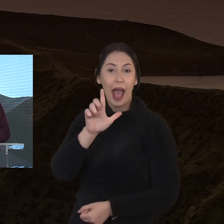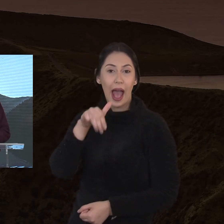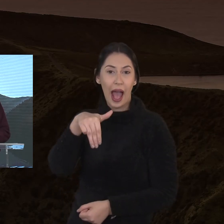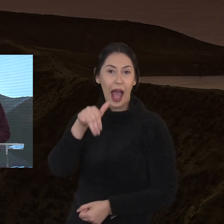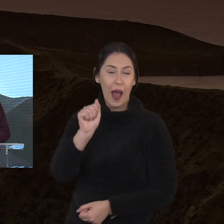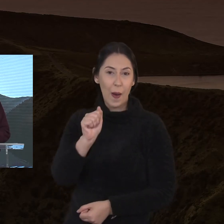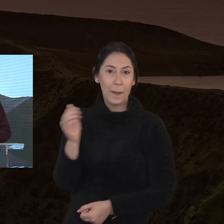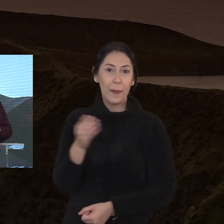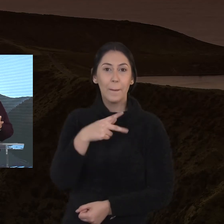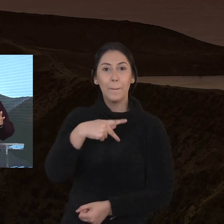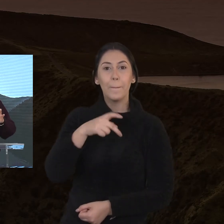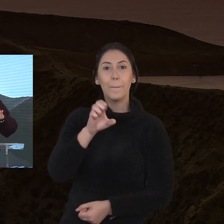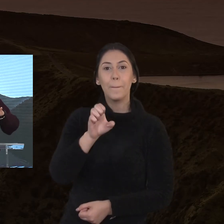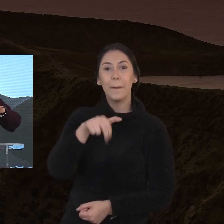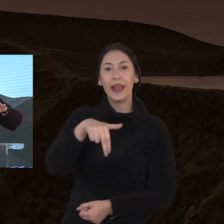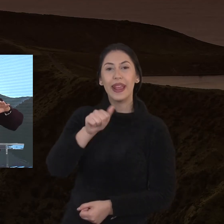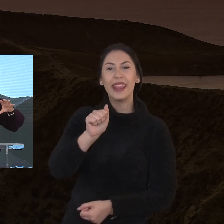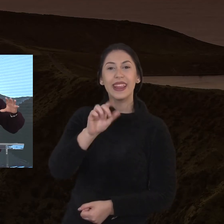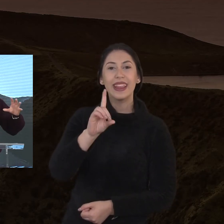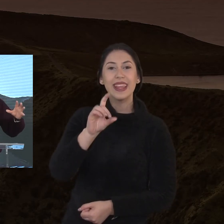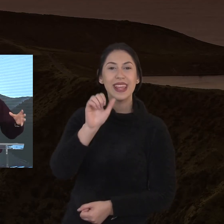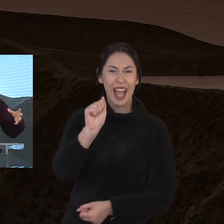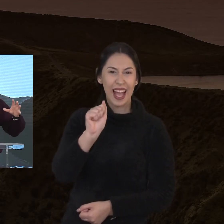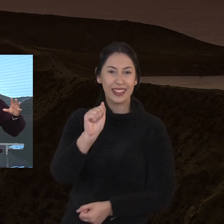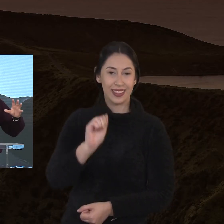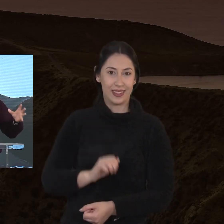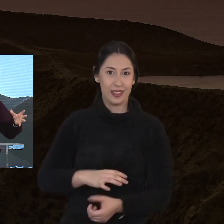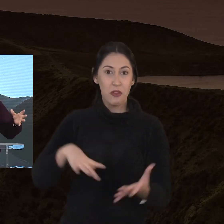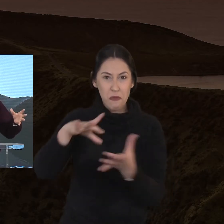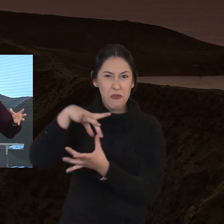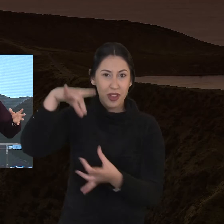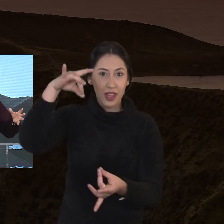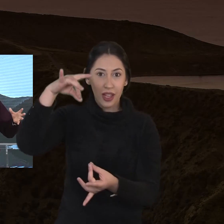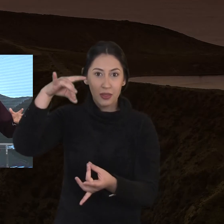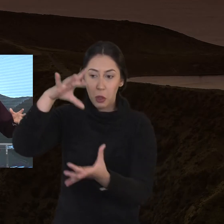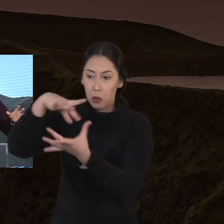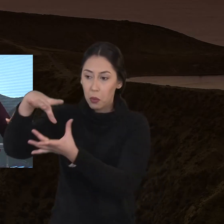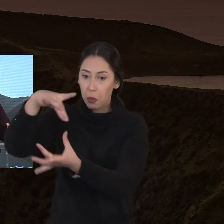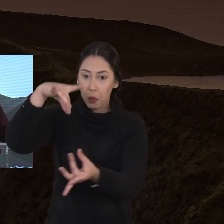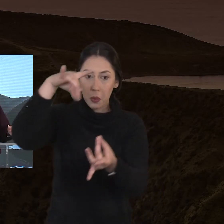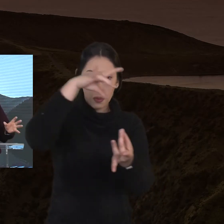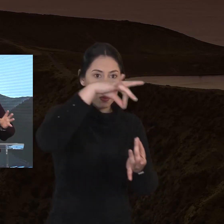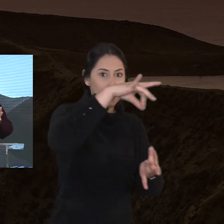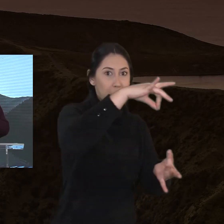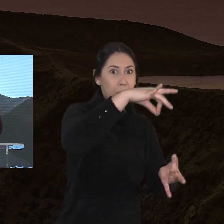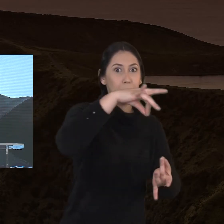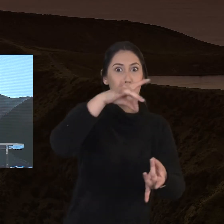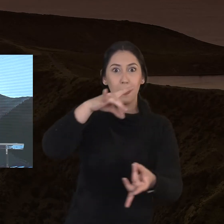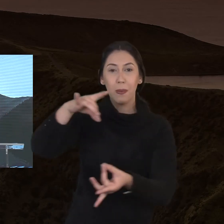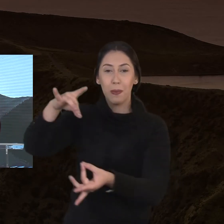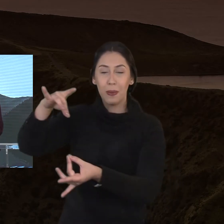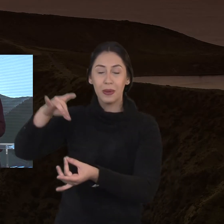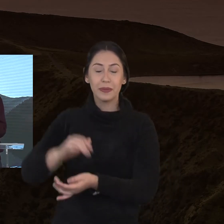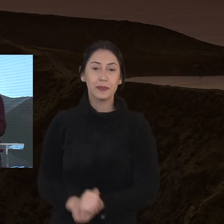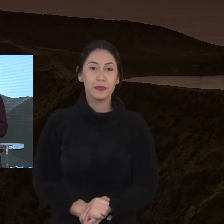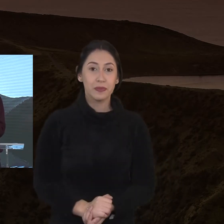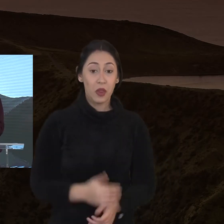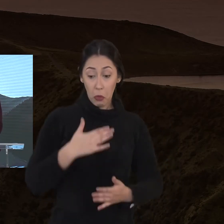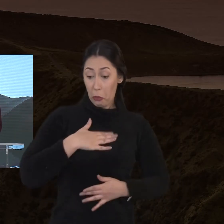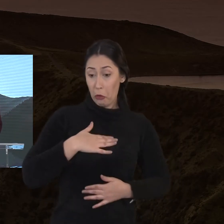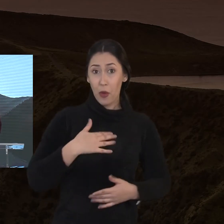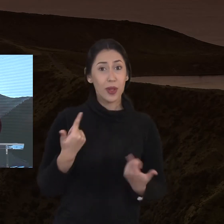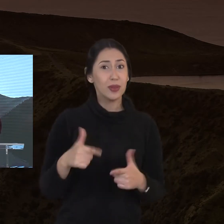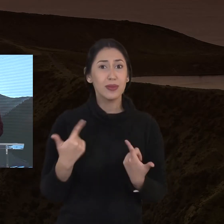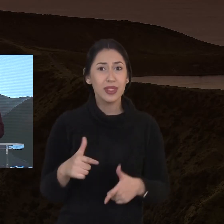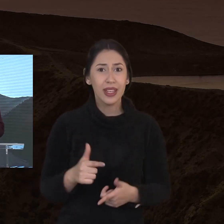penadas eles estão vivem nos mares vivem nas águas mas quando vem para a terra ele trazia um corpo